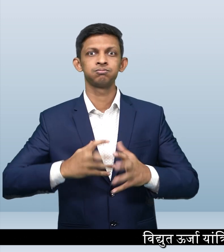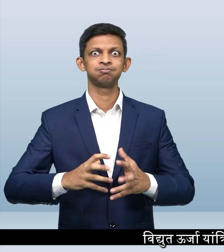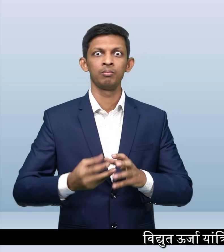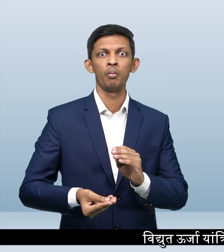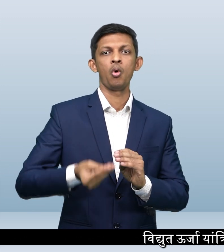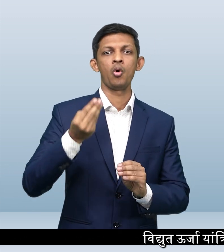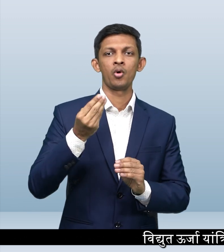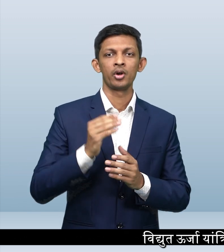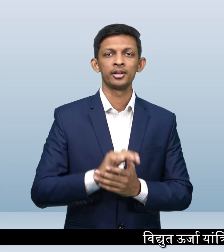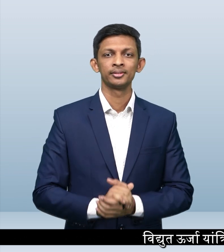उपकरण.